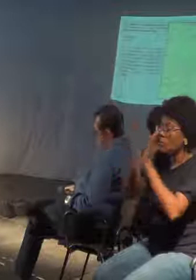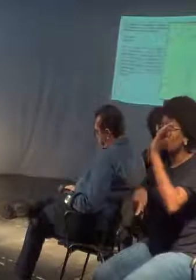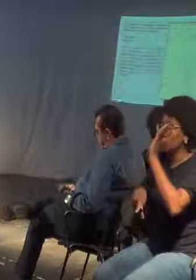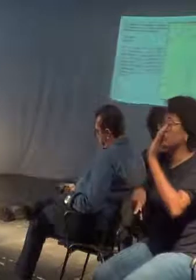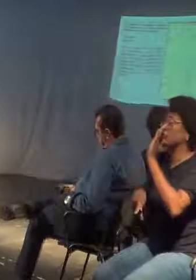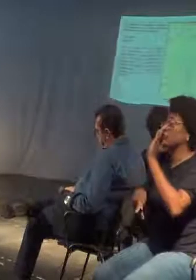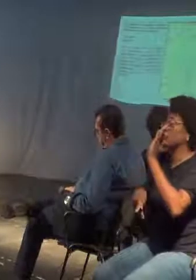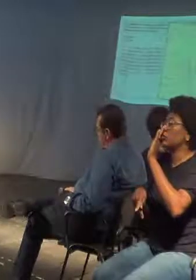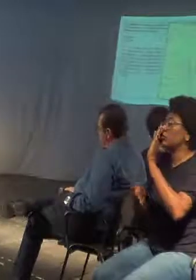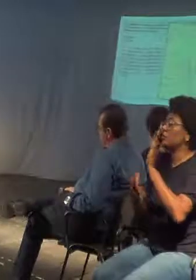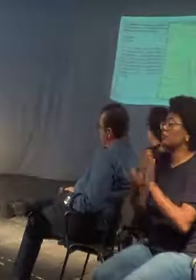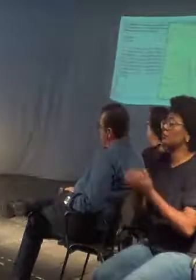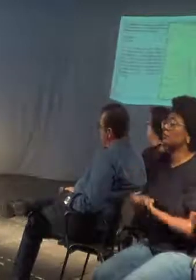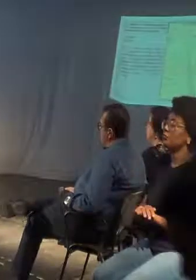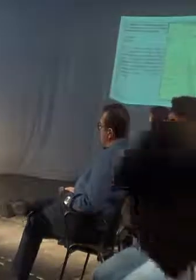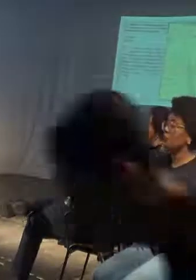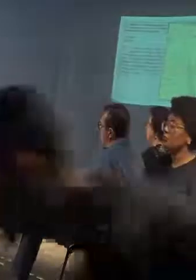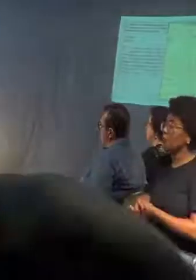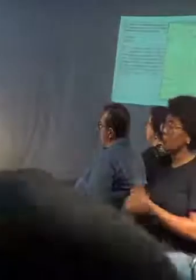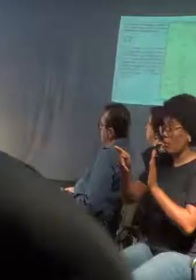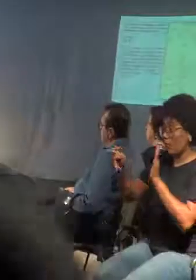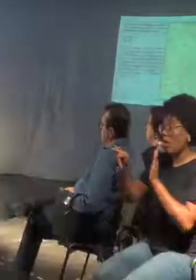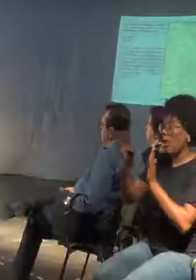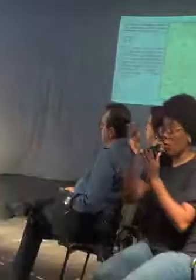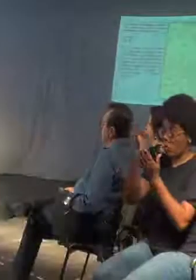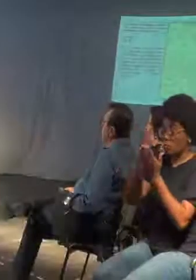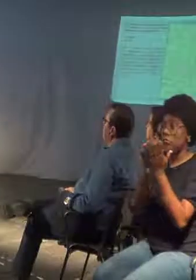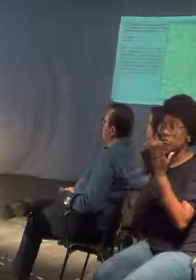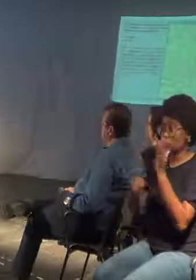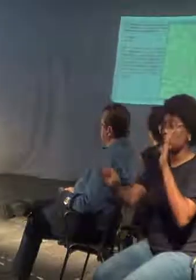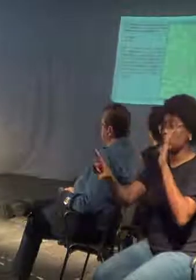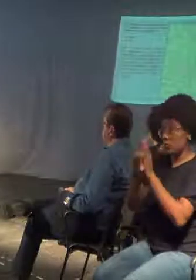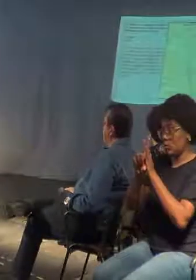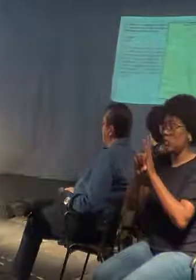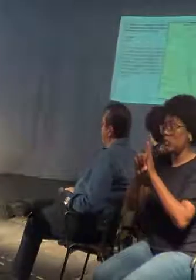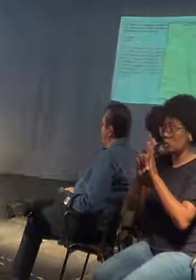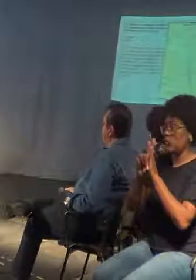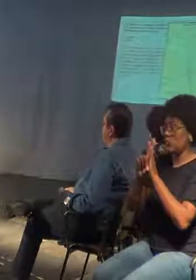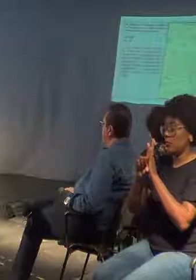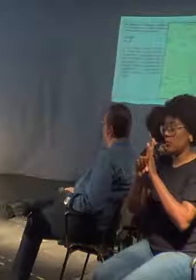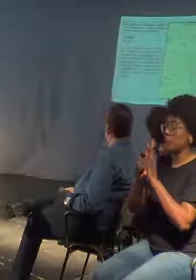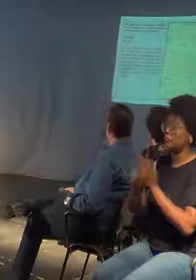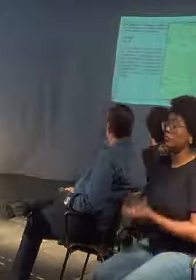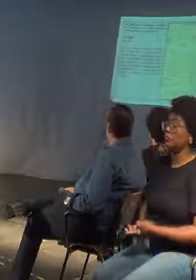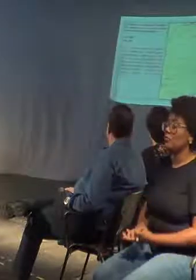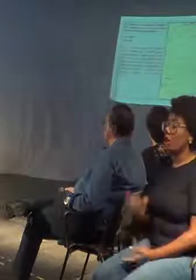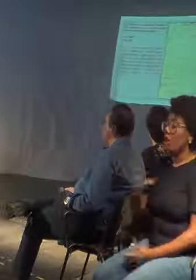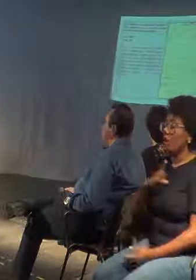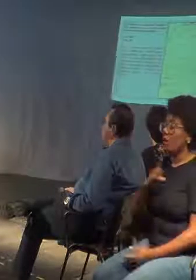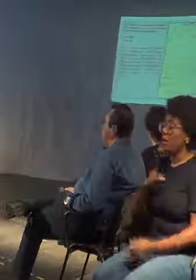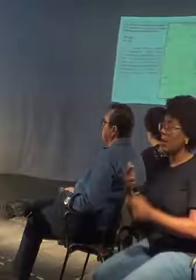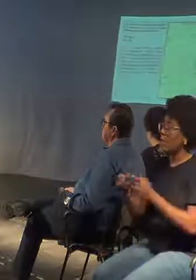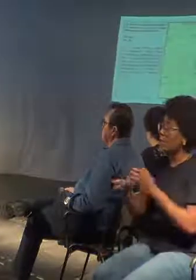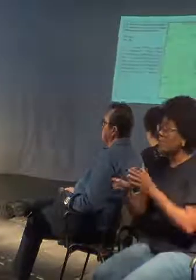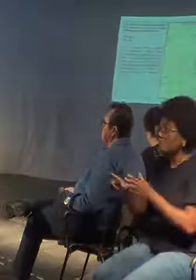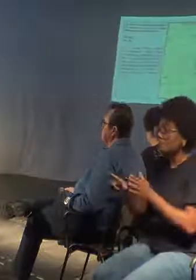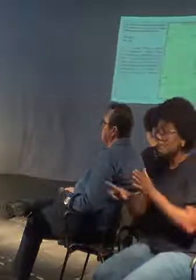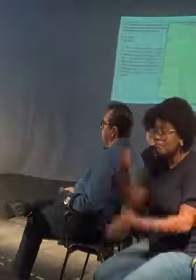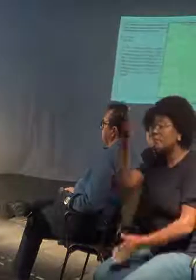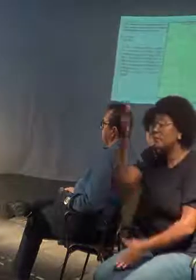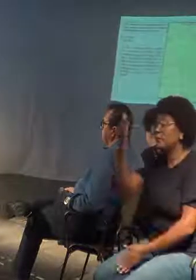comum. Esse é o texto constitucional que permite aos estados a criar a região metropolitana. Aí vem o primeiro desafio